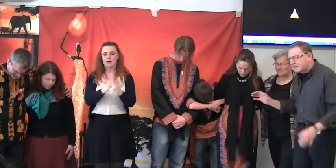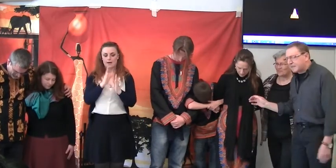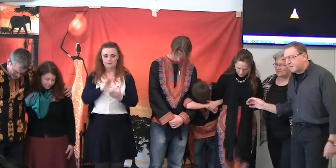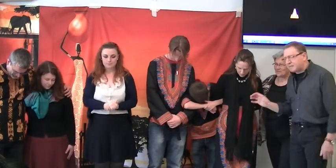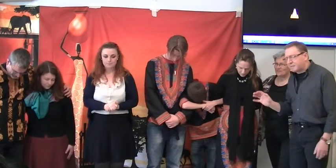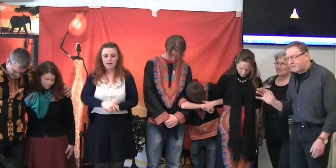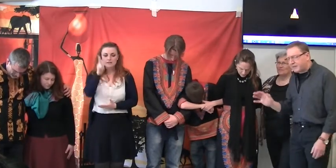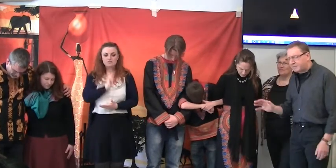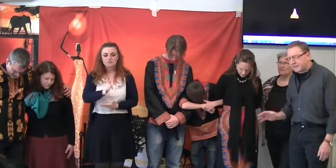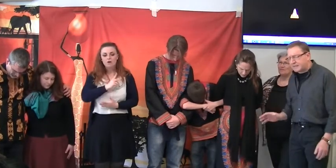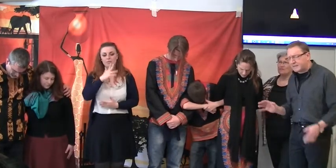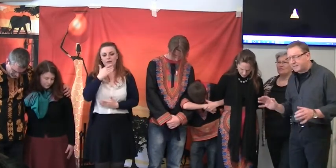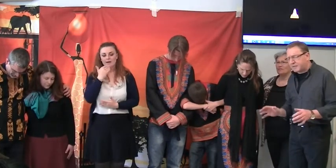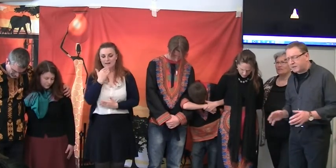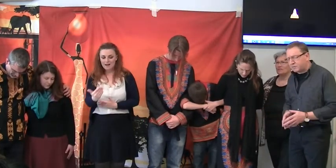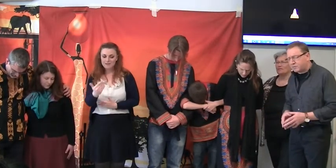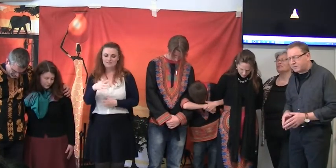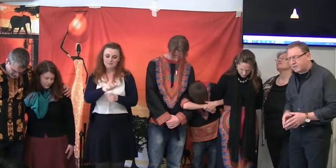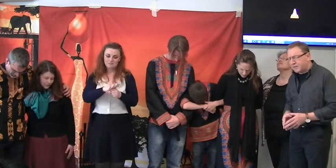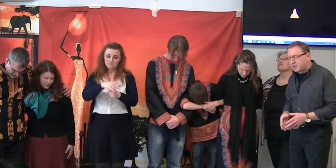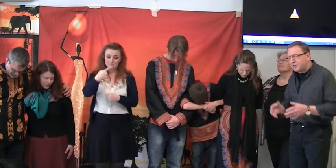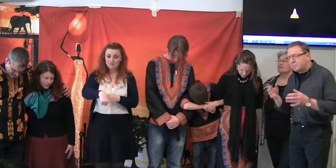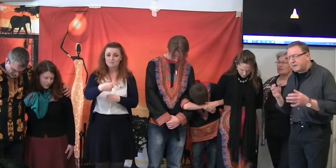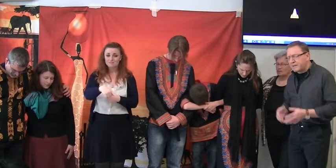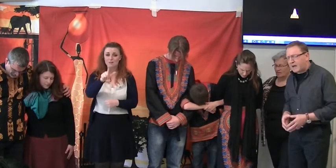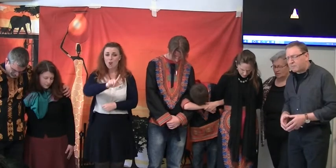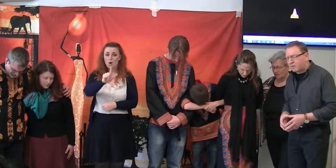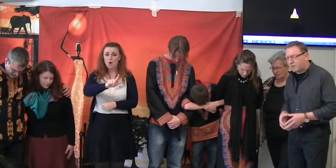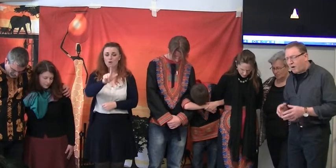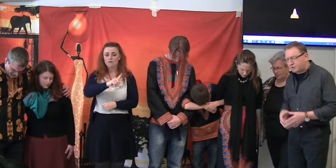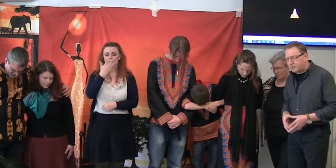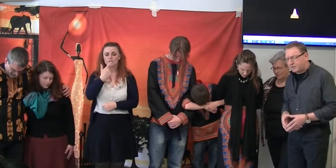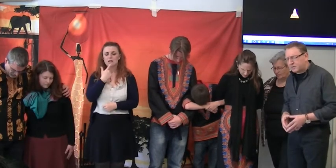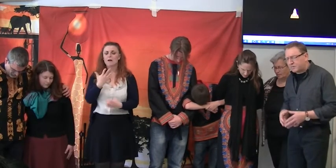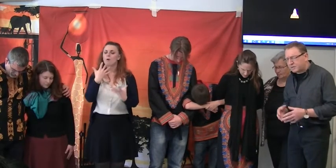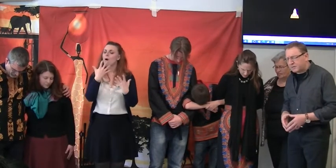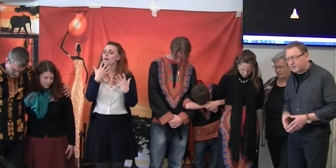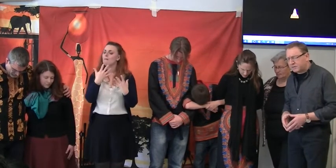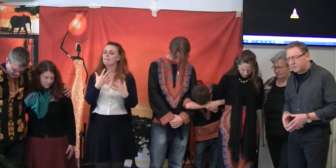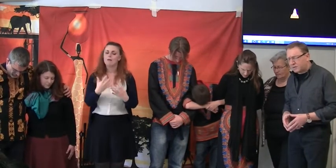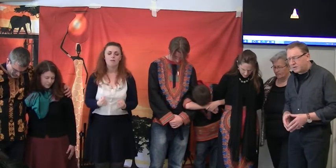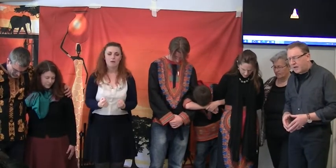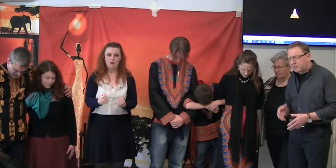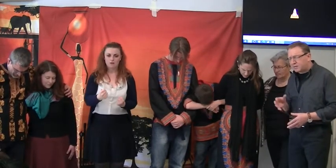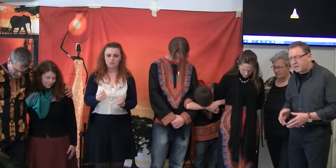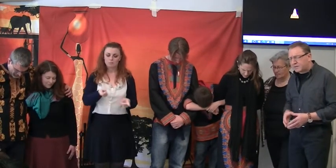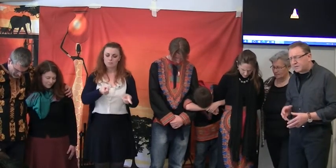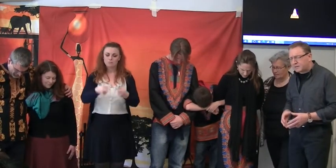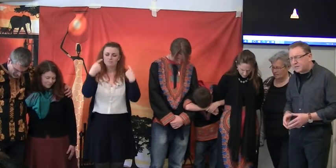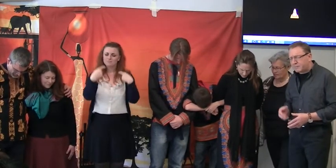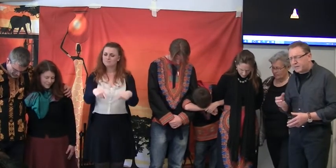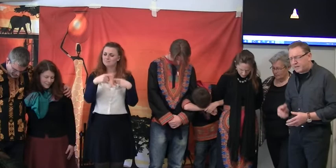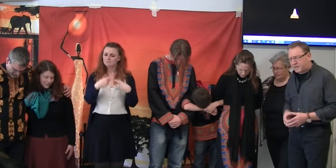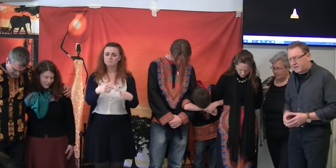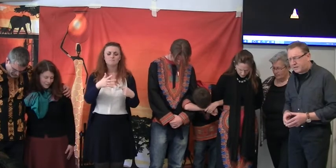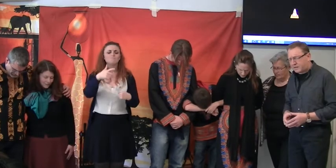Signore, grazie di questa famiglia, grazie della famiglia Lungo. Noi ci impegniamo oggi, in questo momento, a continuare a